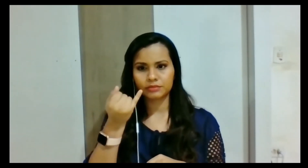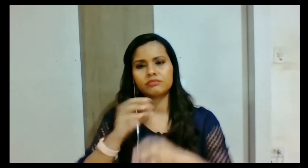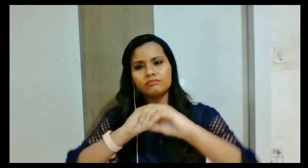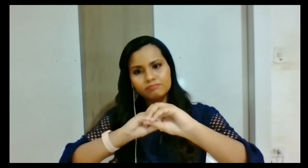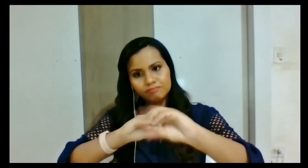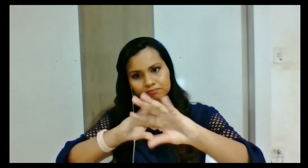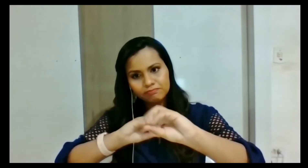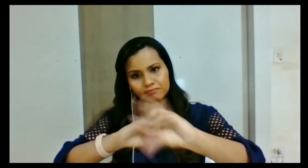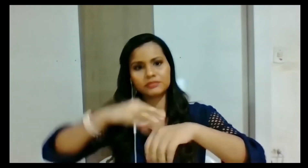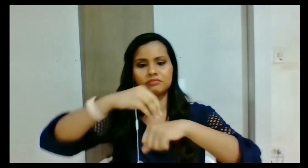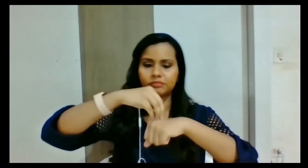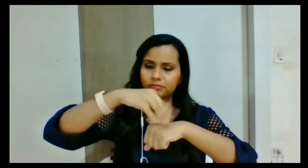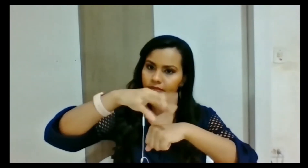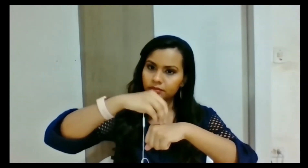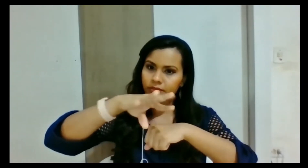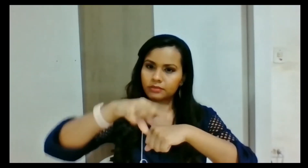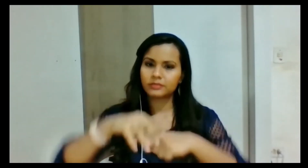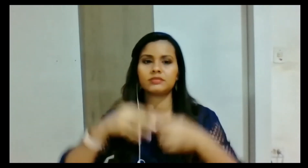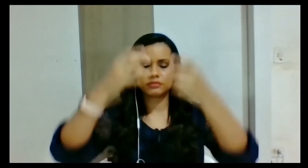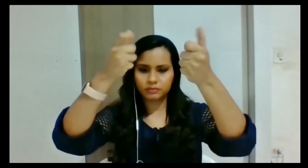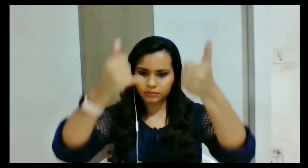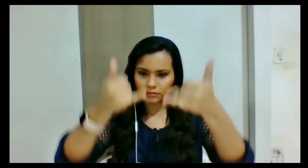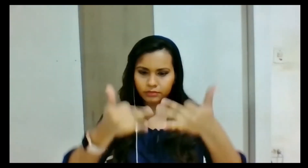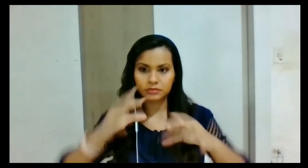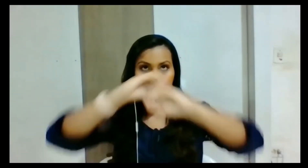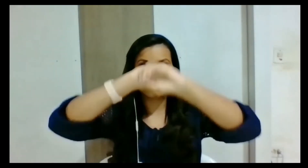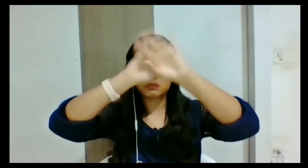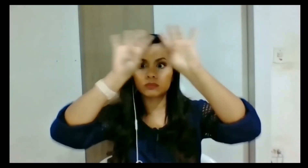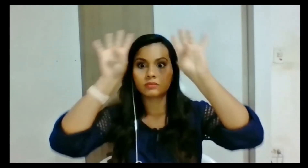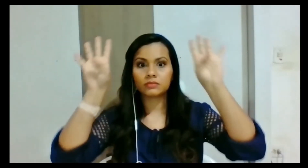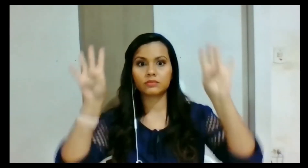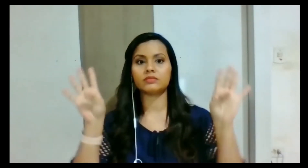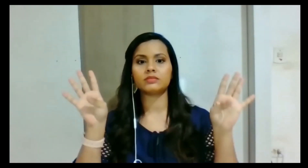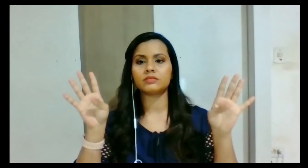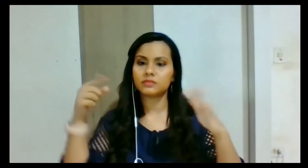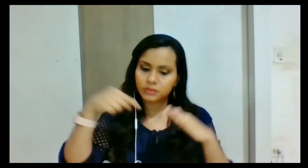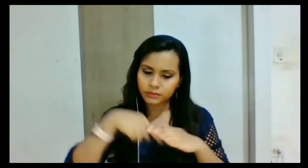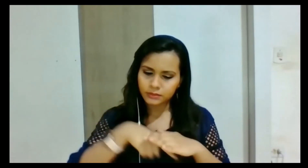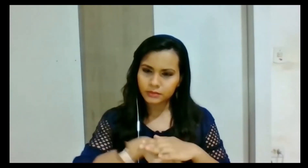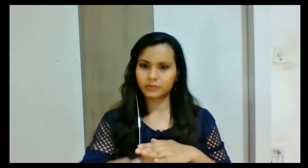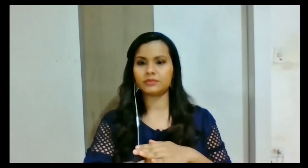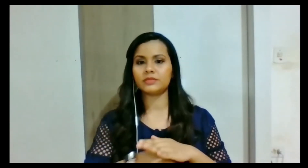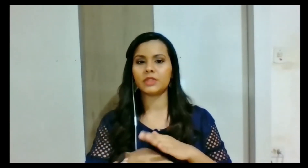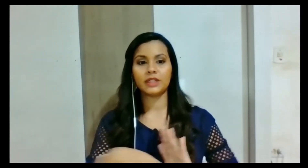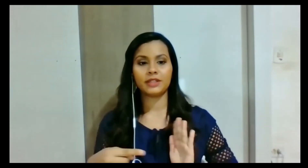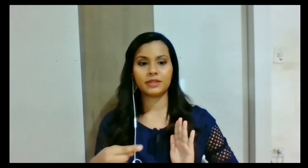O professor Jorge, ele ensinou, deu dicas e explicou de modo muito claro e profundo